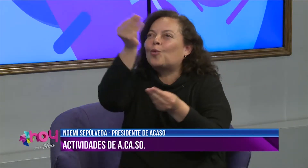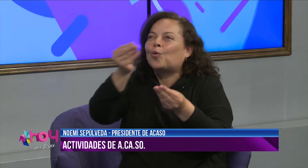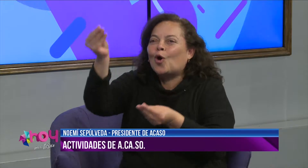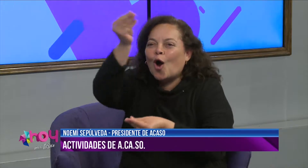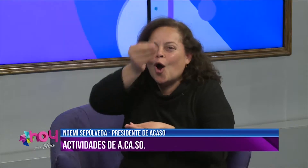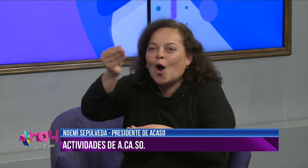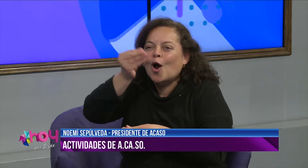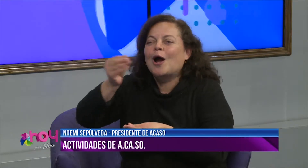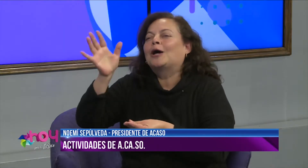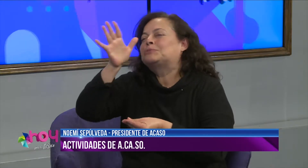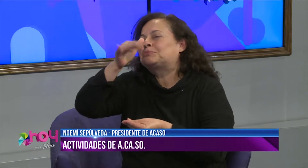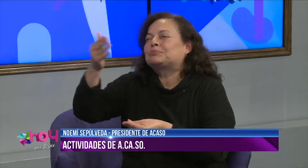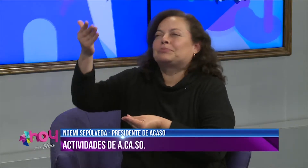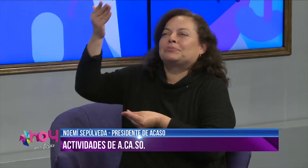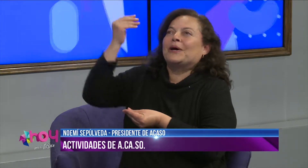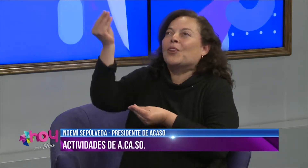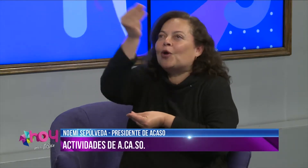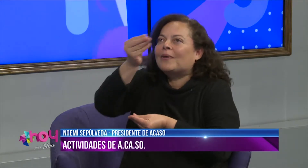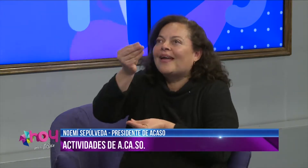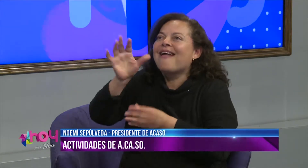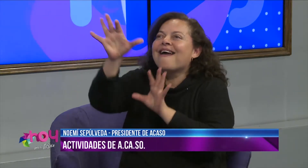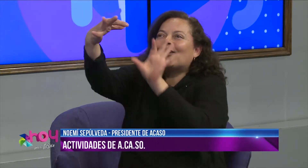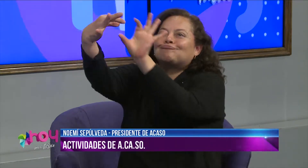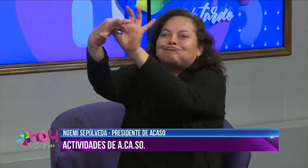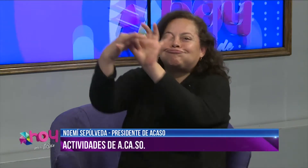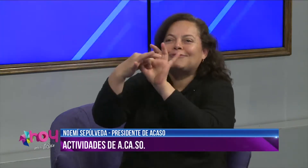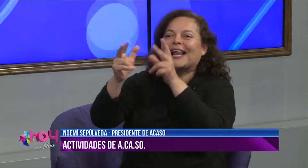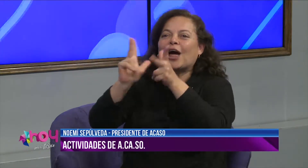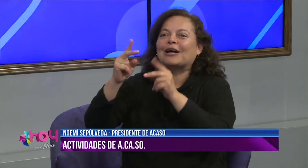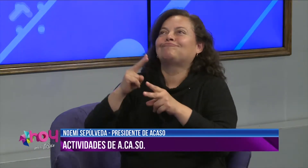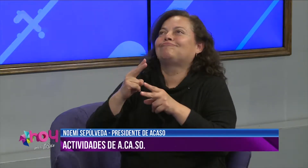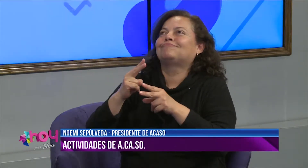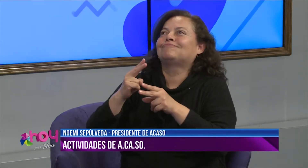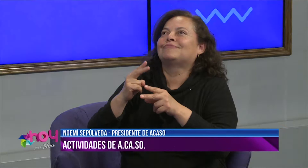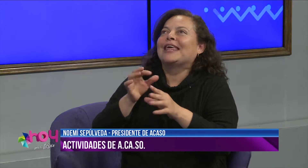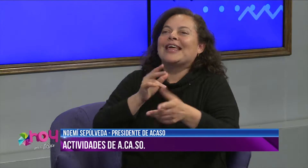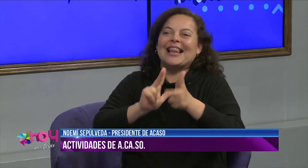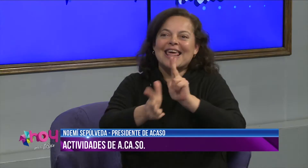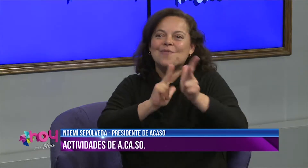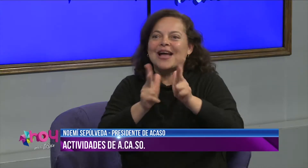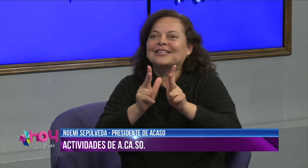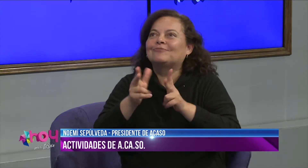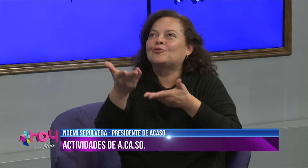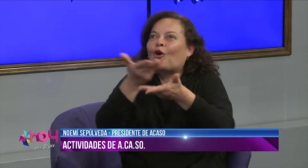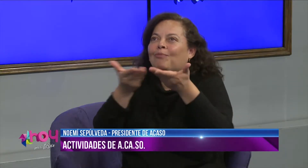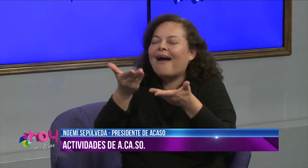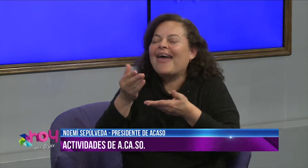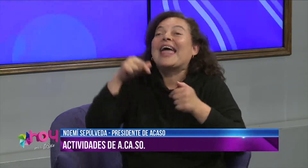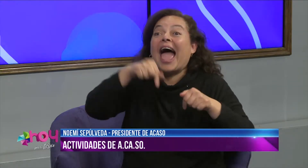cuando nosotros nuestro himno le sumamos imágenes que vinculan lo que estamos diciendo en lengua de señas con